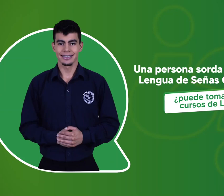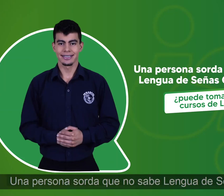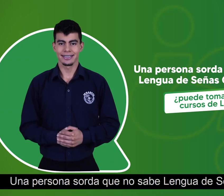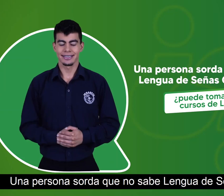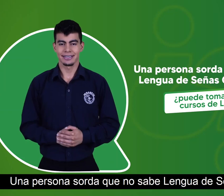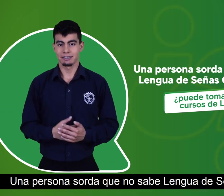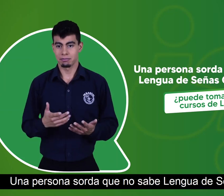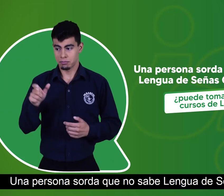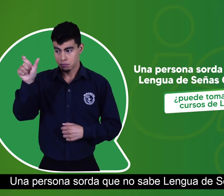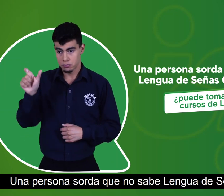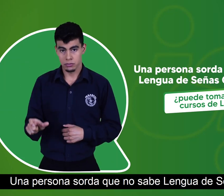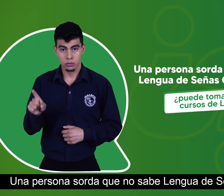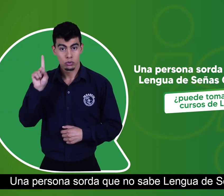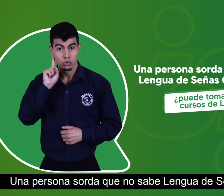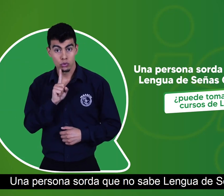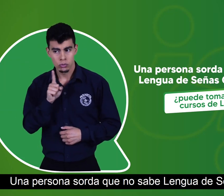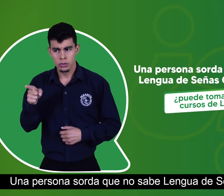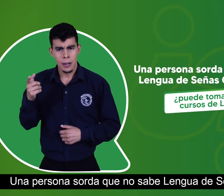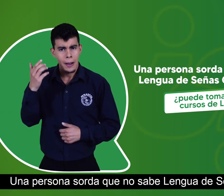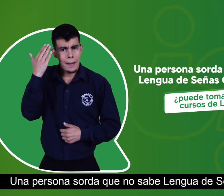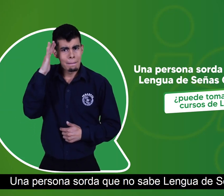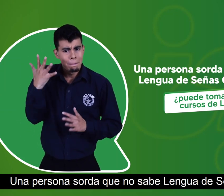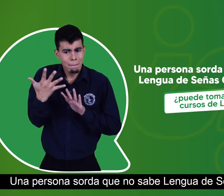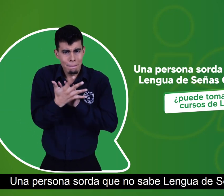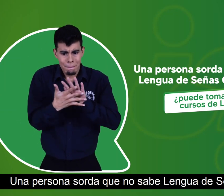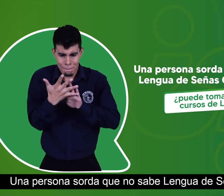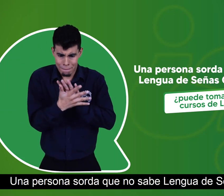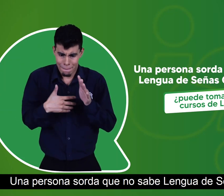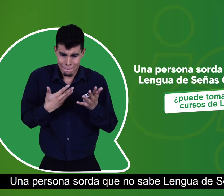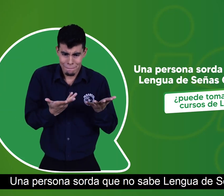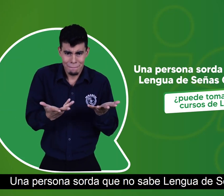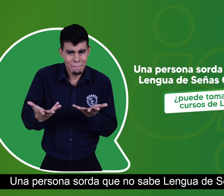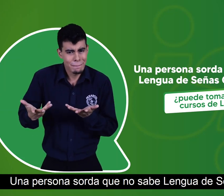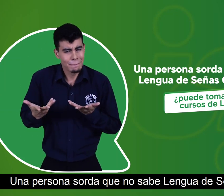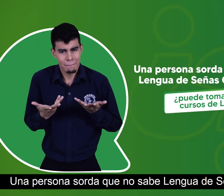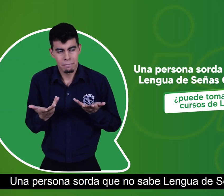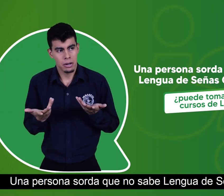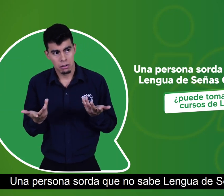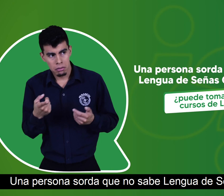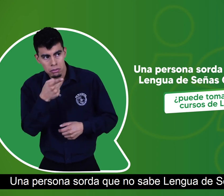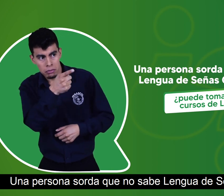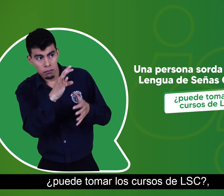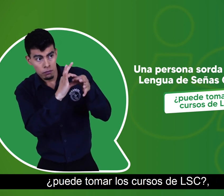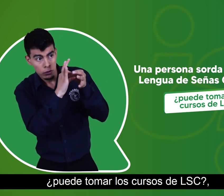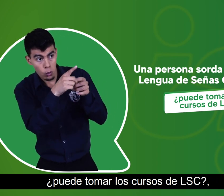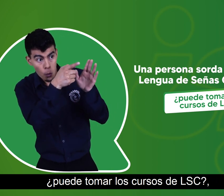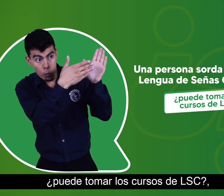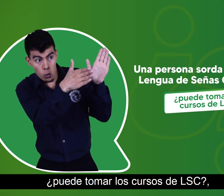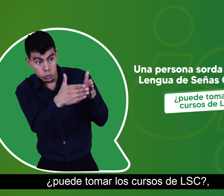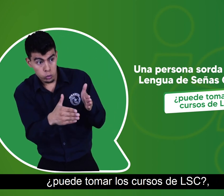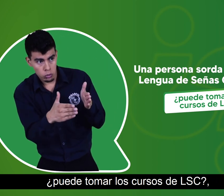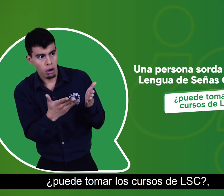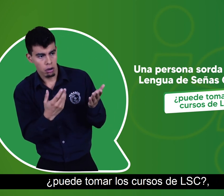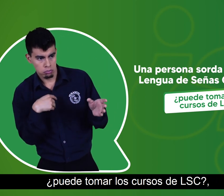¿Una persona sorda que no sabe lengua de señas puede tomar los cursos de